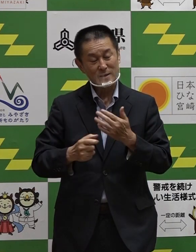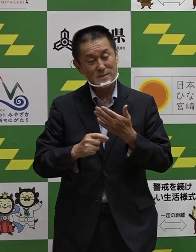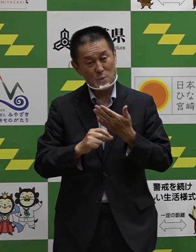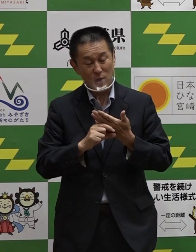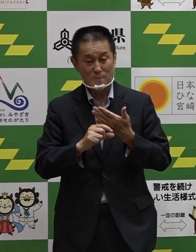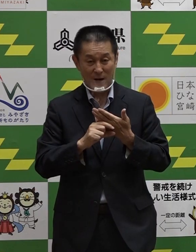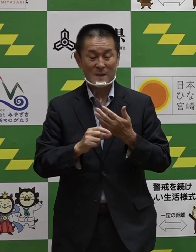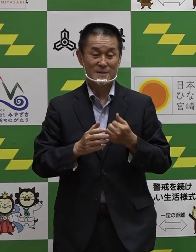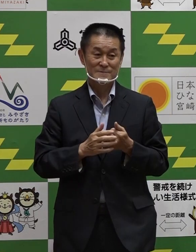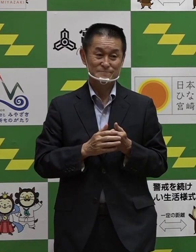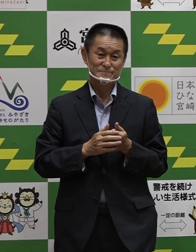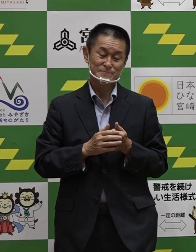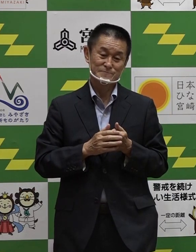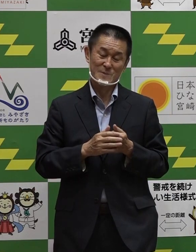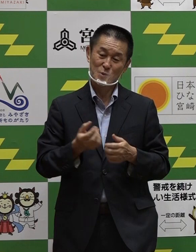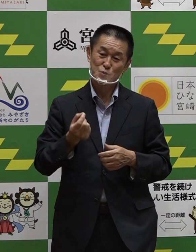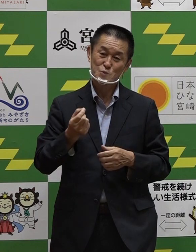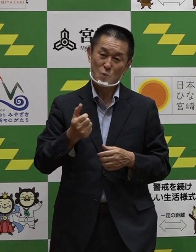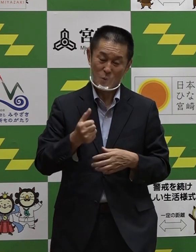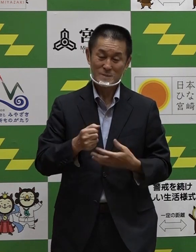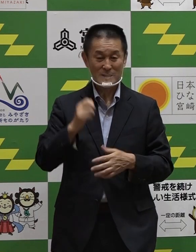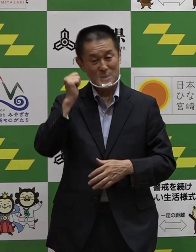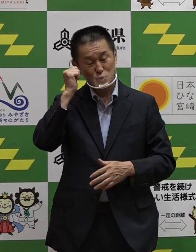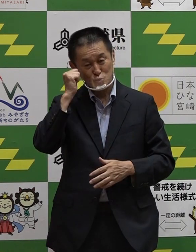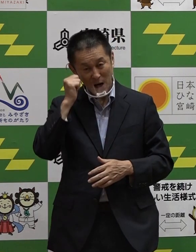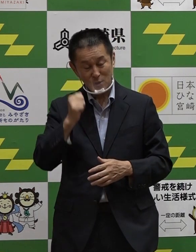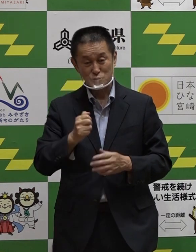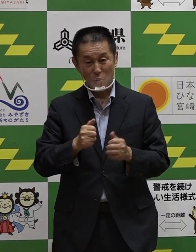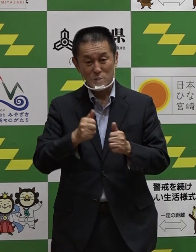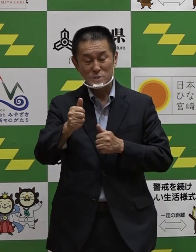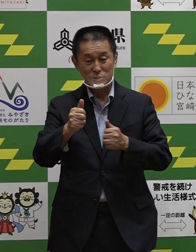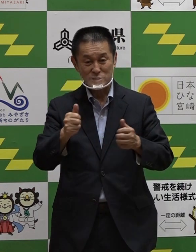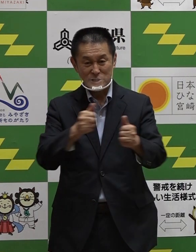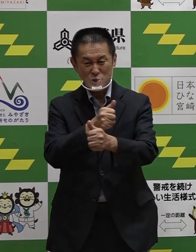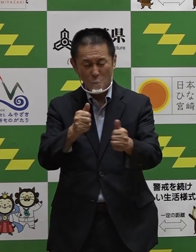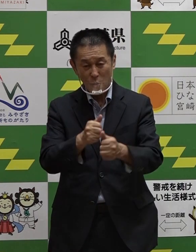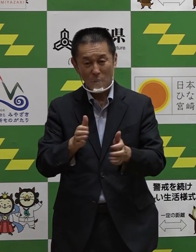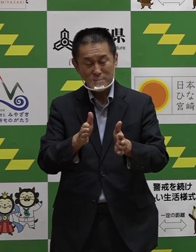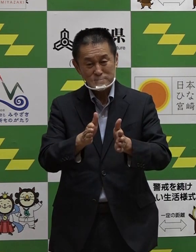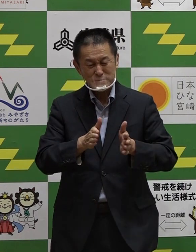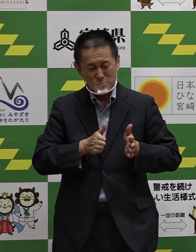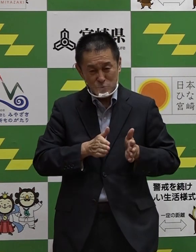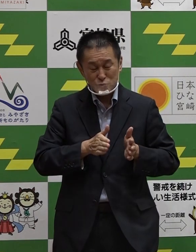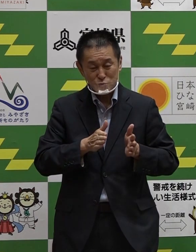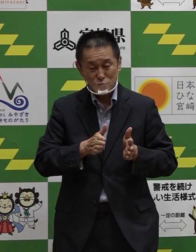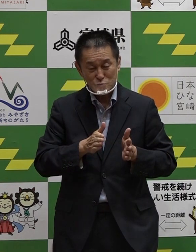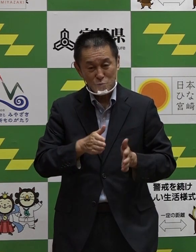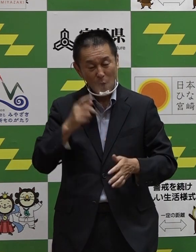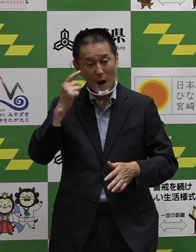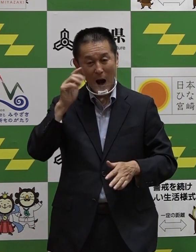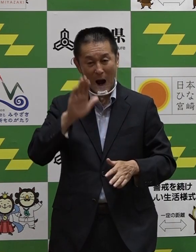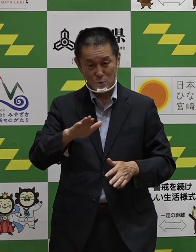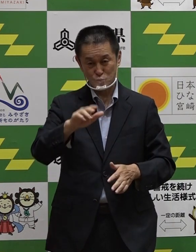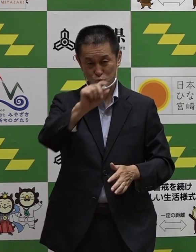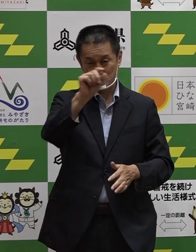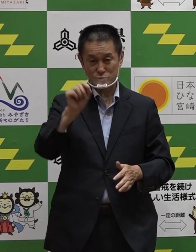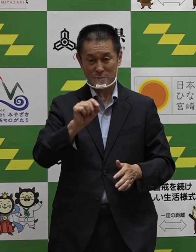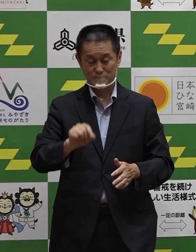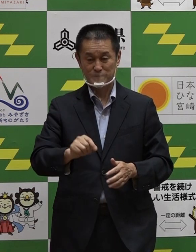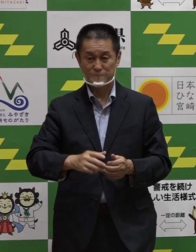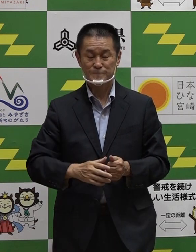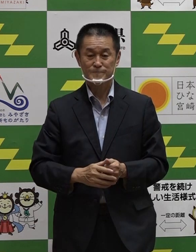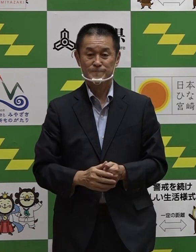ば、少し今宿泊としての移動は制限をしてもらうということが頭の対策としてはあり得るのかというふうに思います。